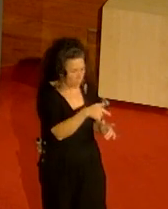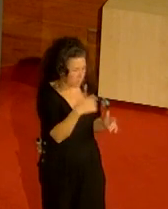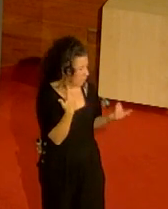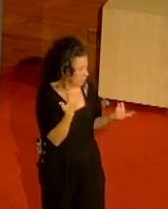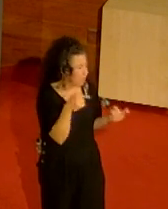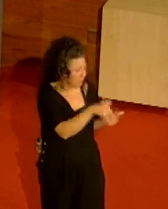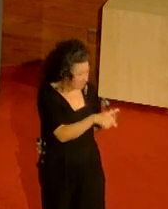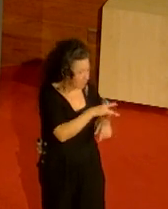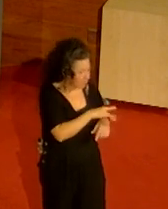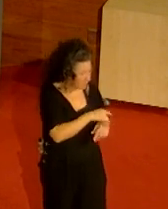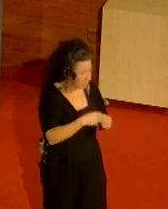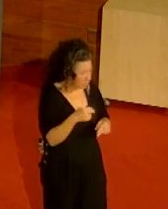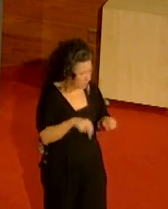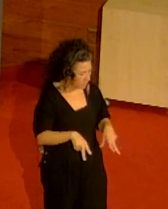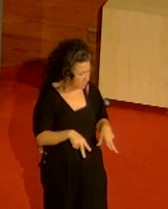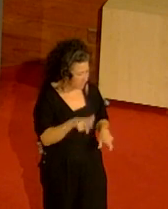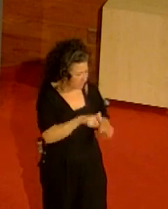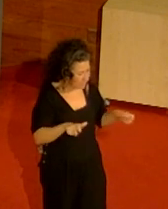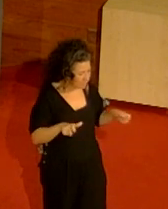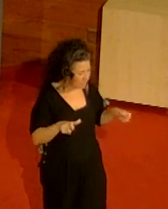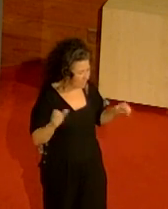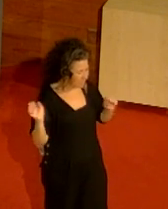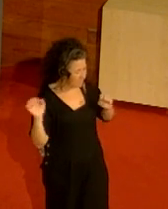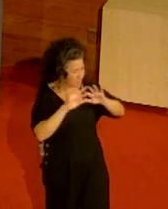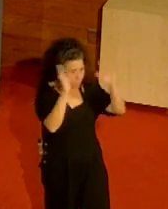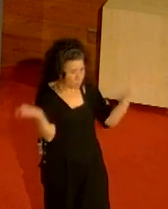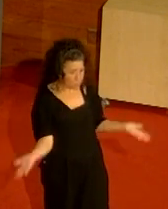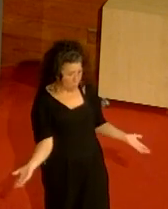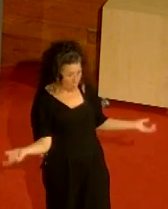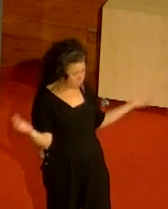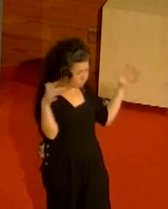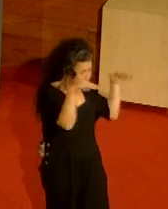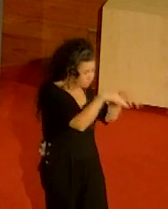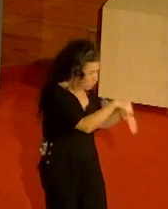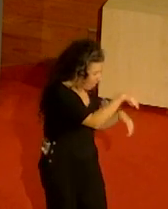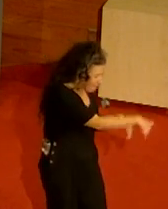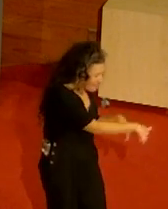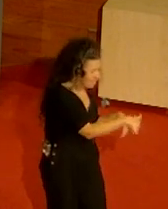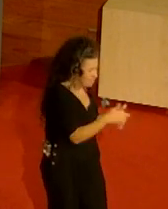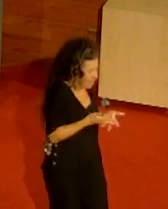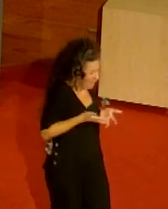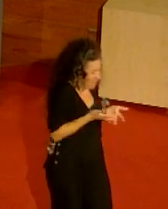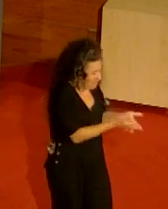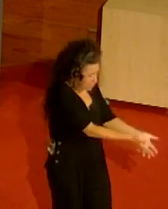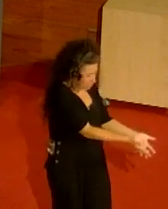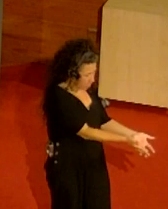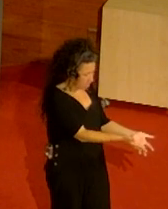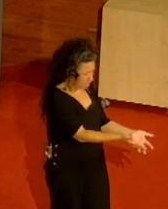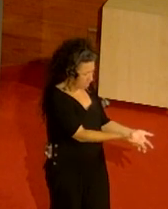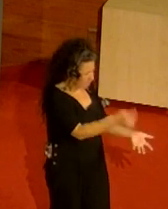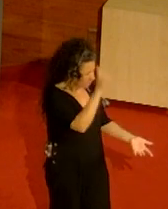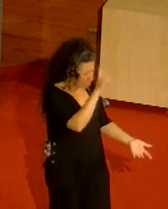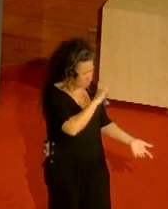Entonces, gente que viene de todo el mundo, epidemiólogos, pum, ahí. Desplegada ahí como soldados de